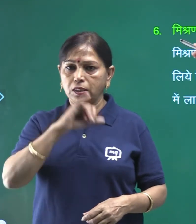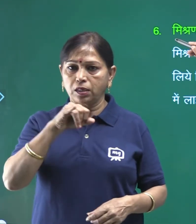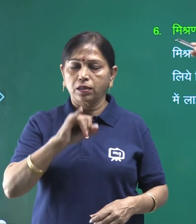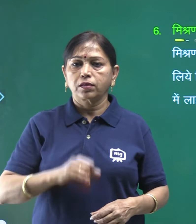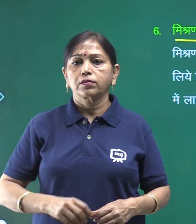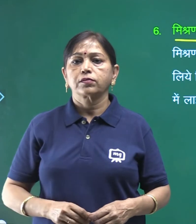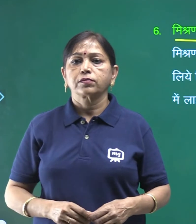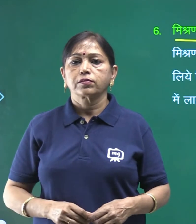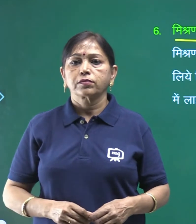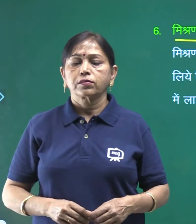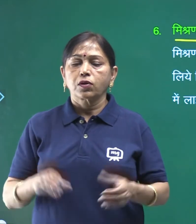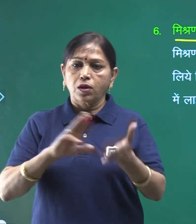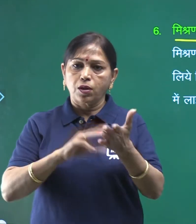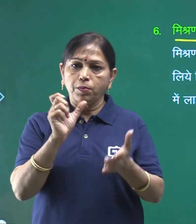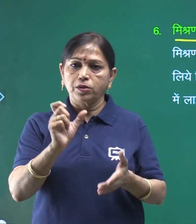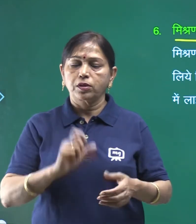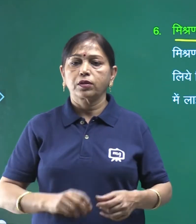छह, मिश्रण के